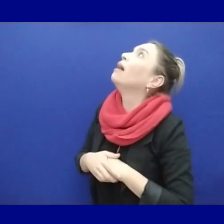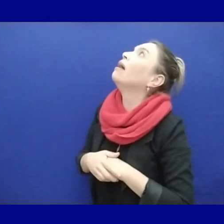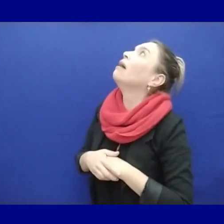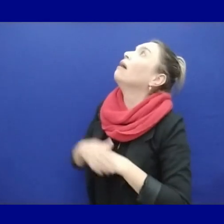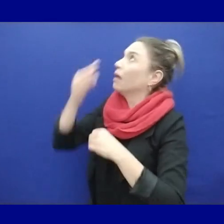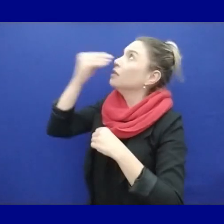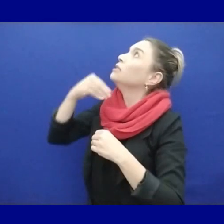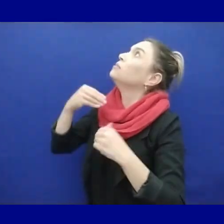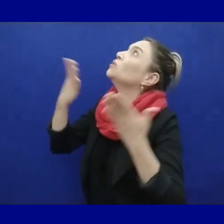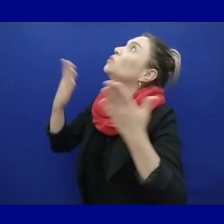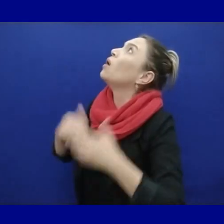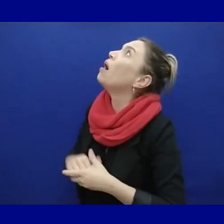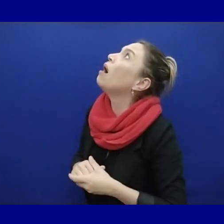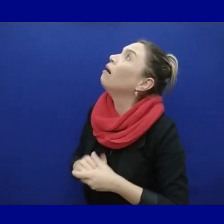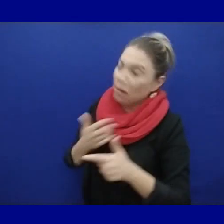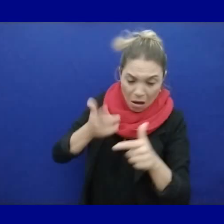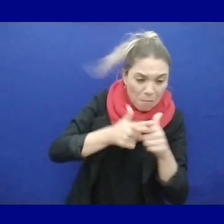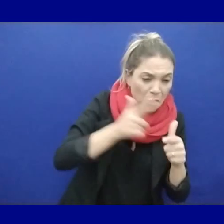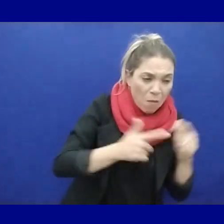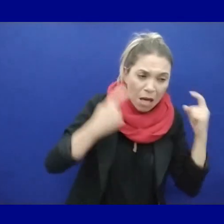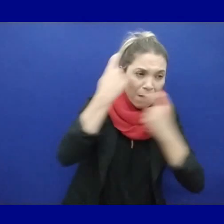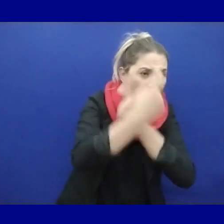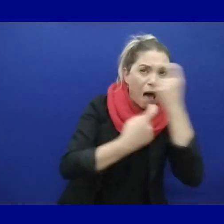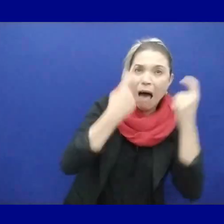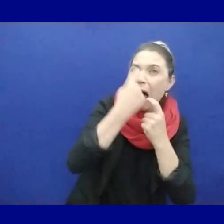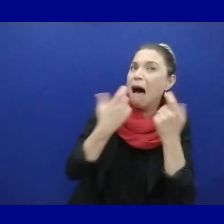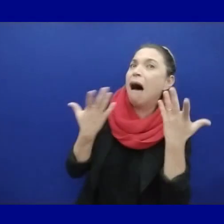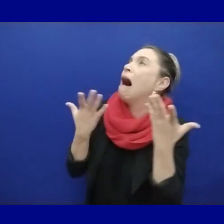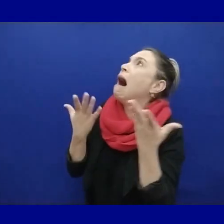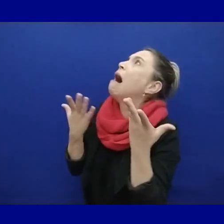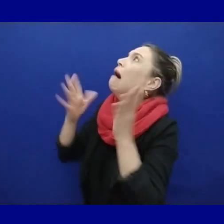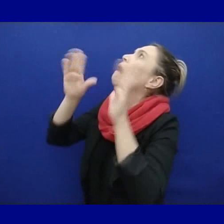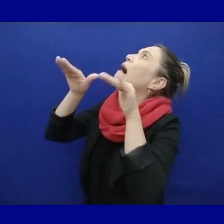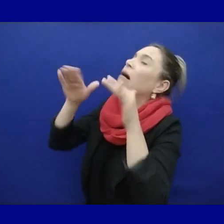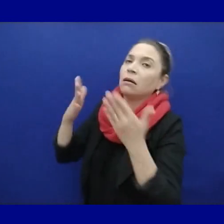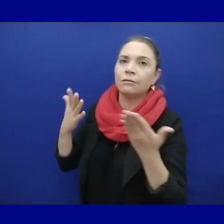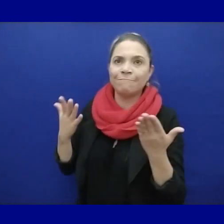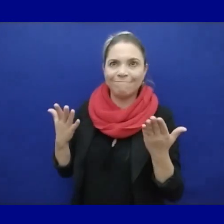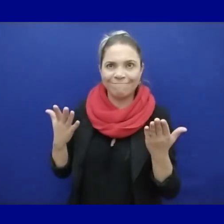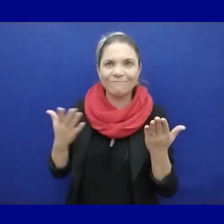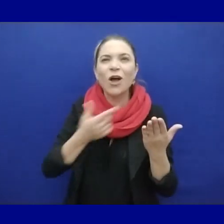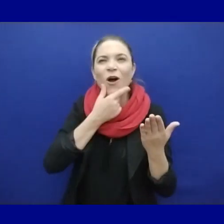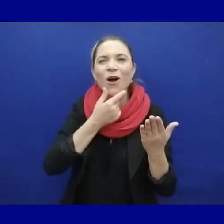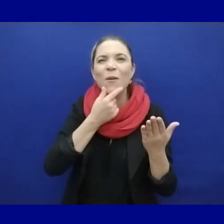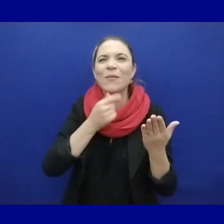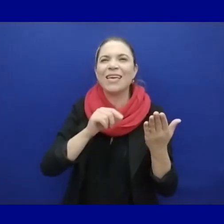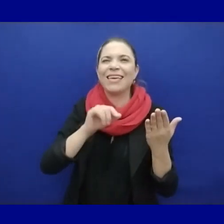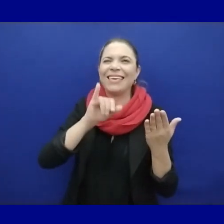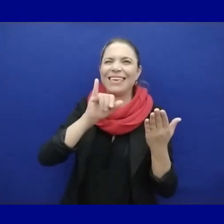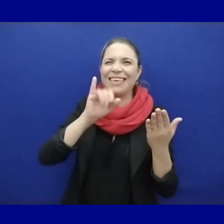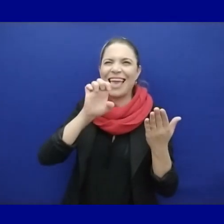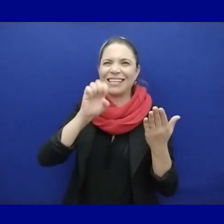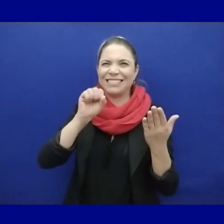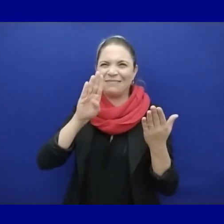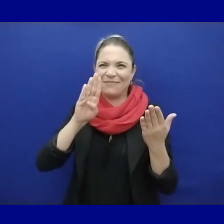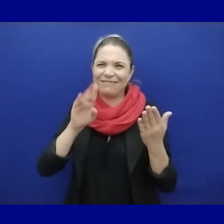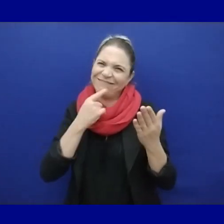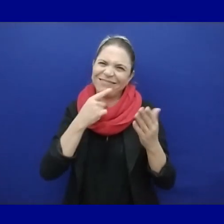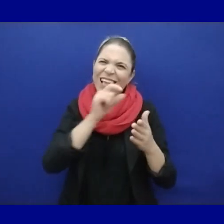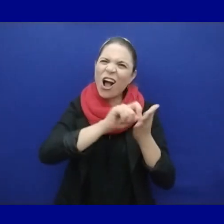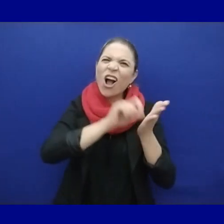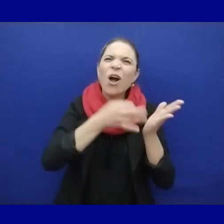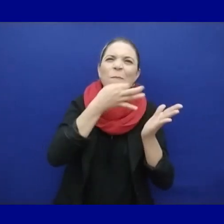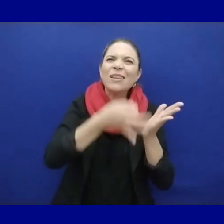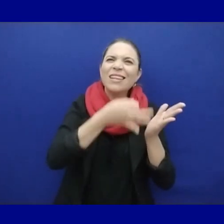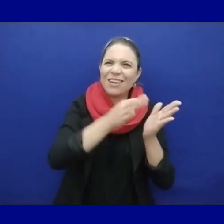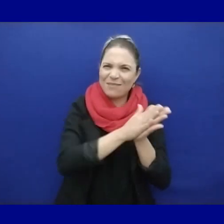Deus? Por que permites tantos males virem sobre mim? O Iesbe, comentarista bíblico, diz que os